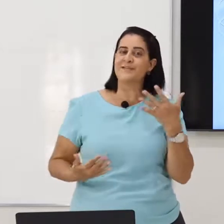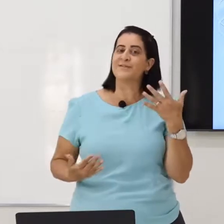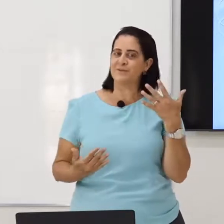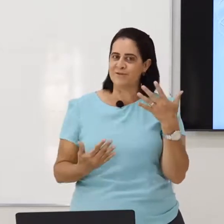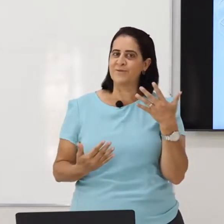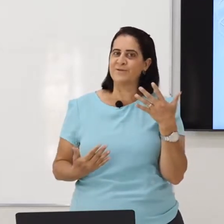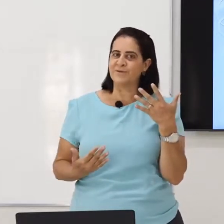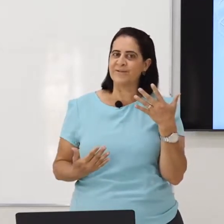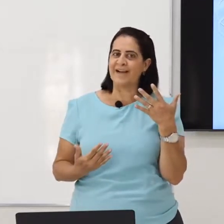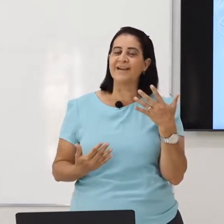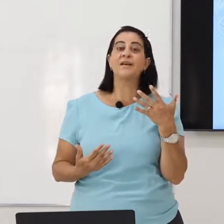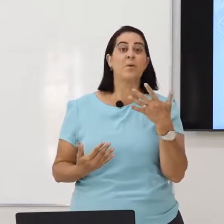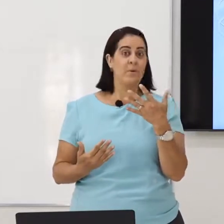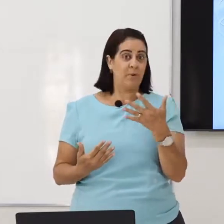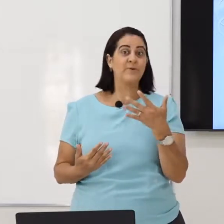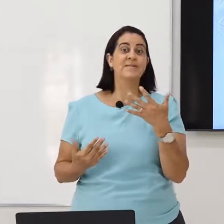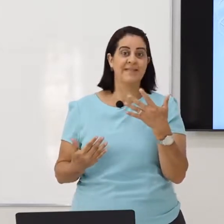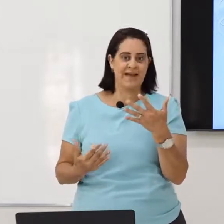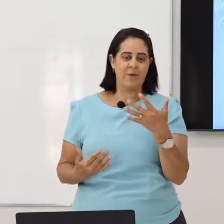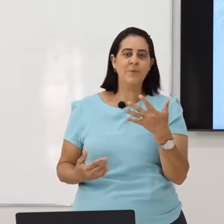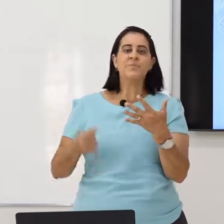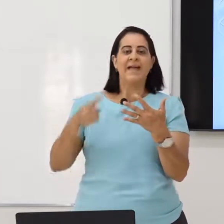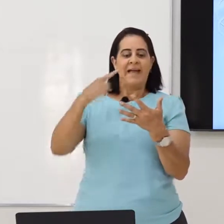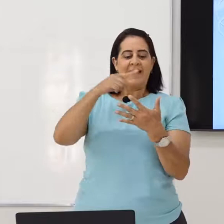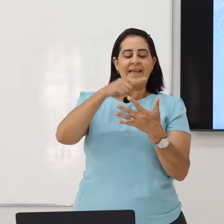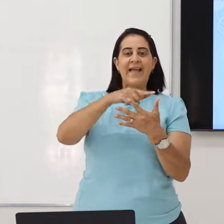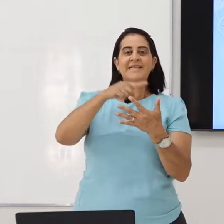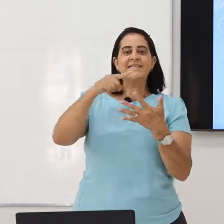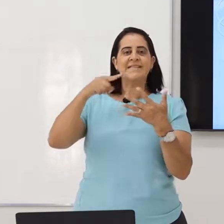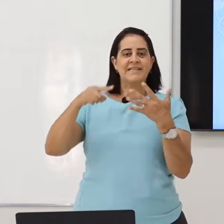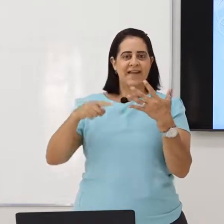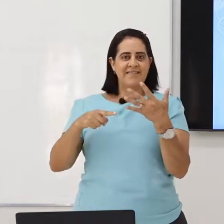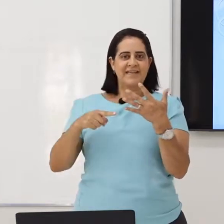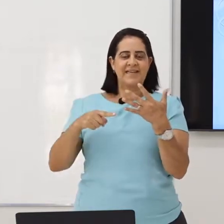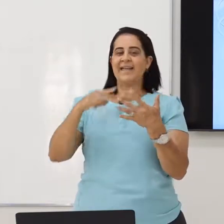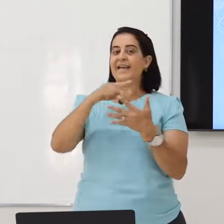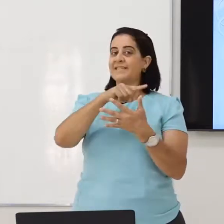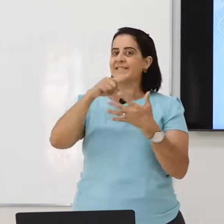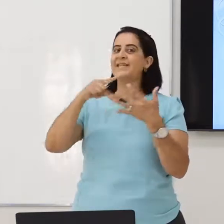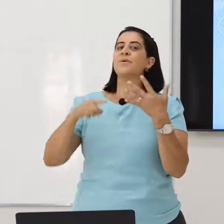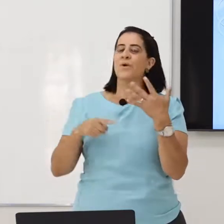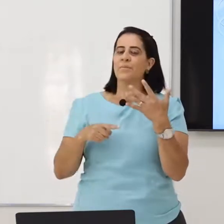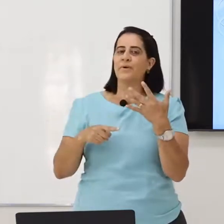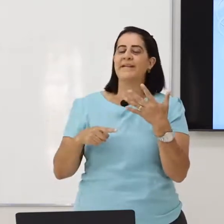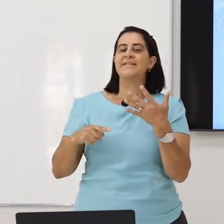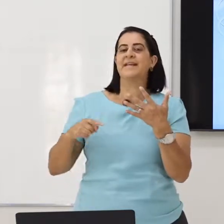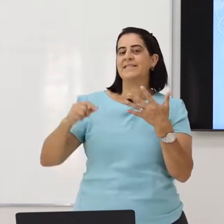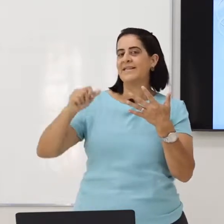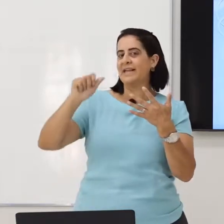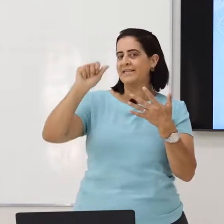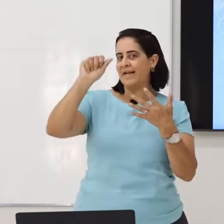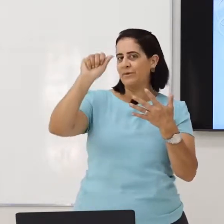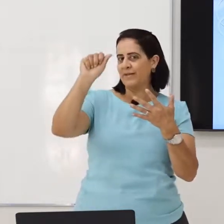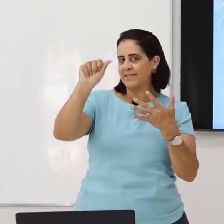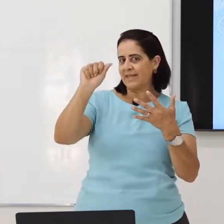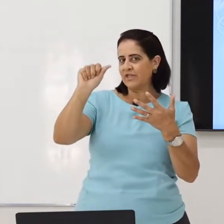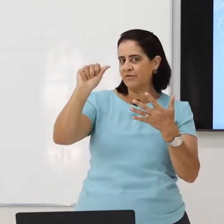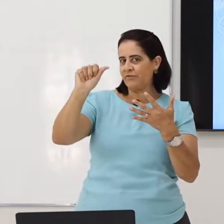nós vamos estudar, que compõem o sinal. E esses sinais aqui, esses 5 componentes, ele é sinalizado da seguinte